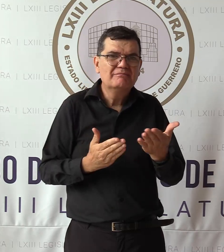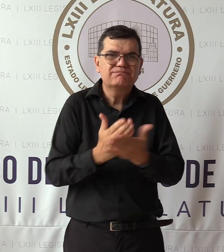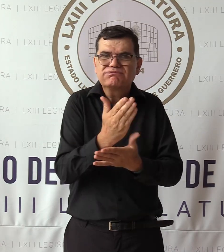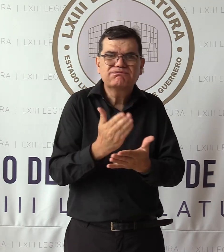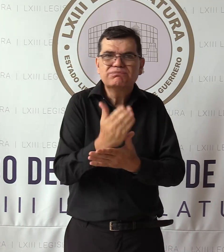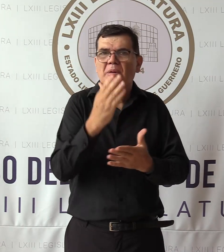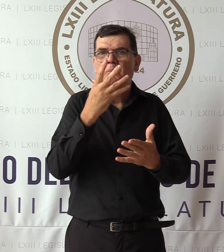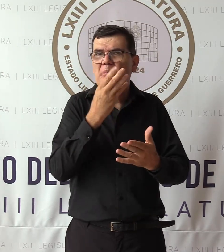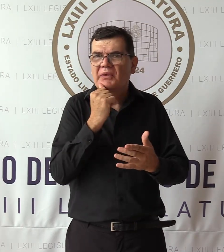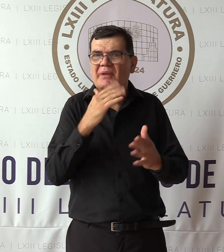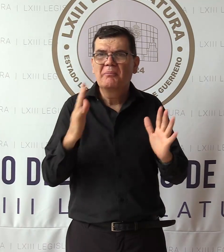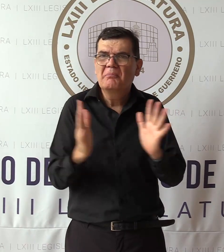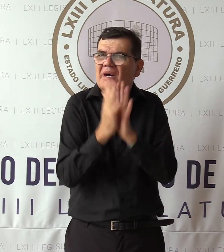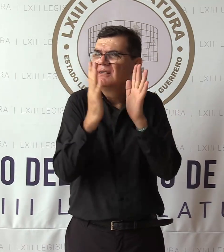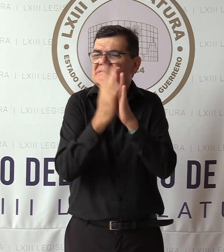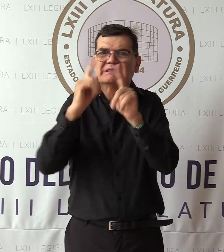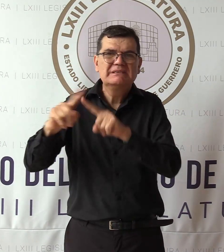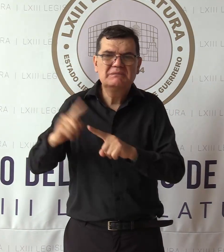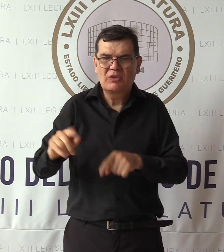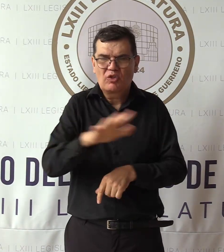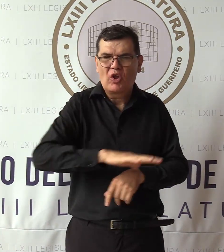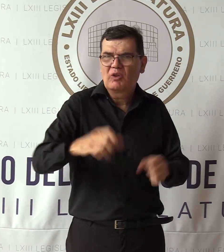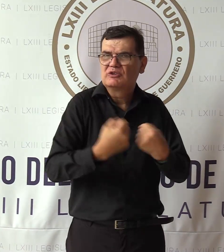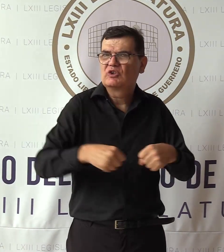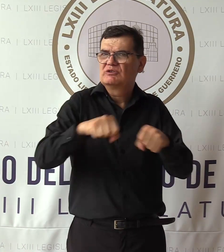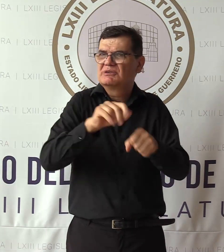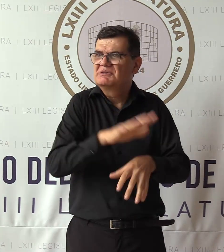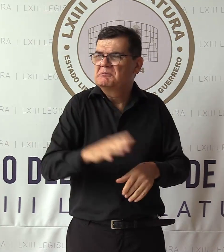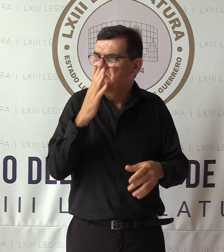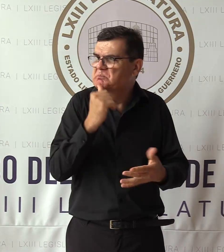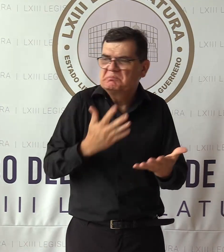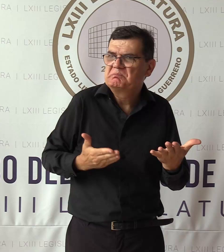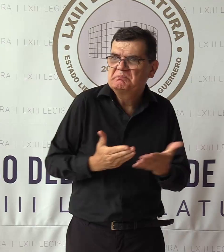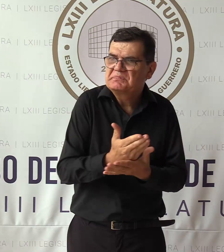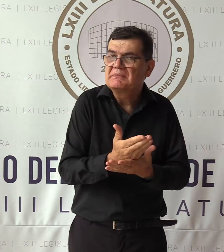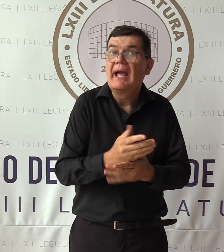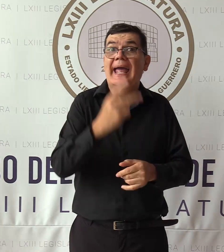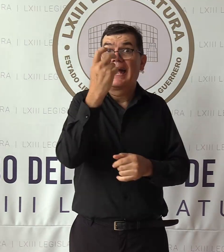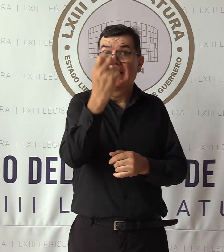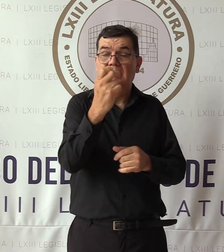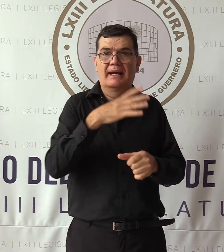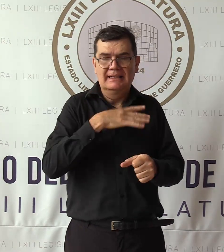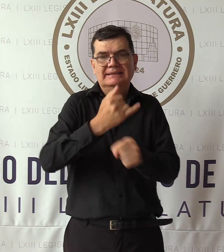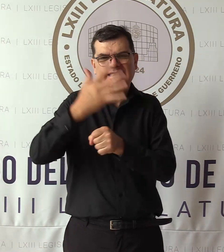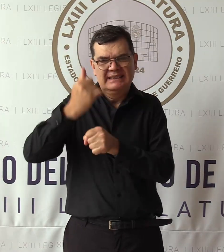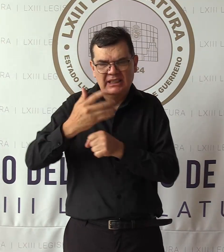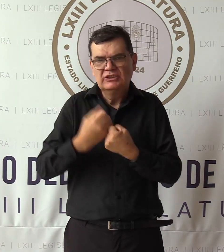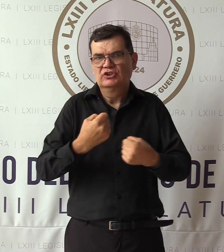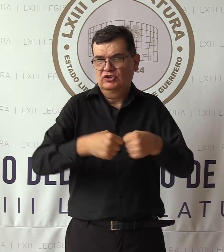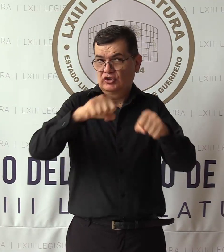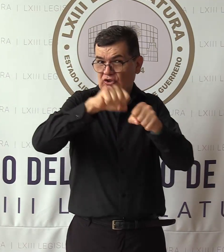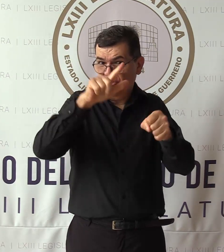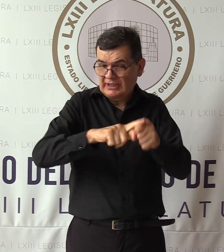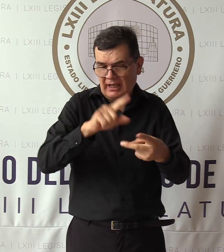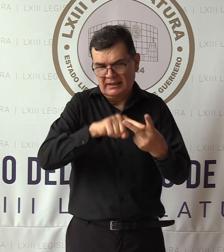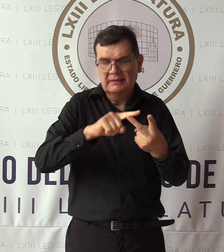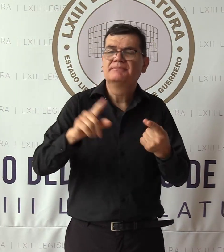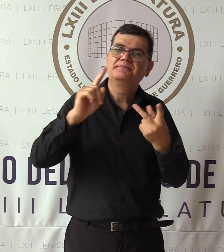y efectiva en la sociedad. Esta definición pone énfasis en las barreras sociales y ambientales. En